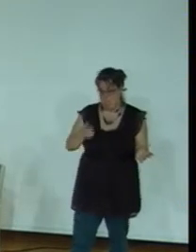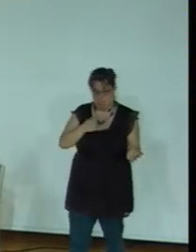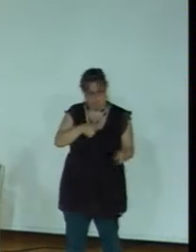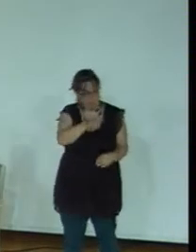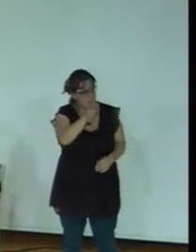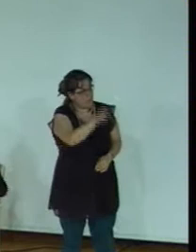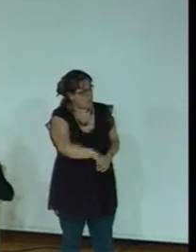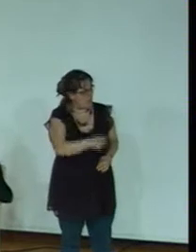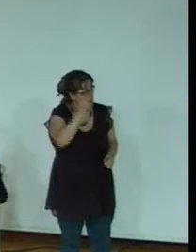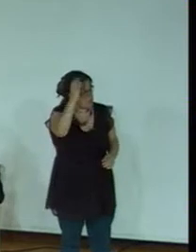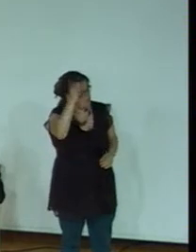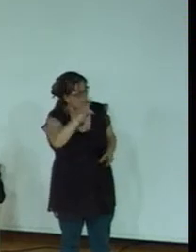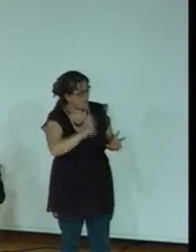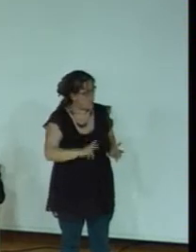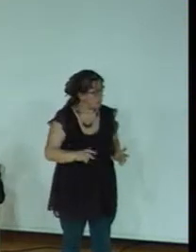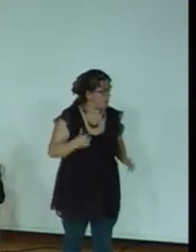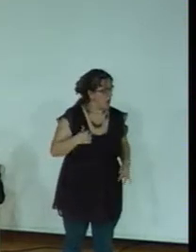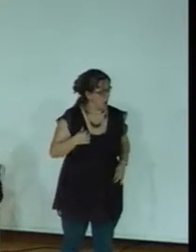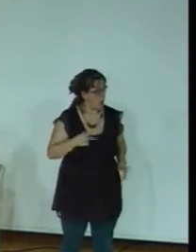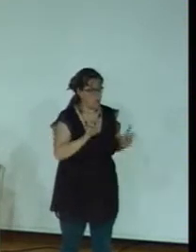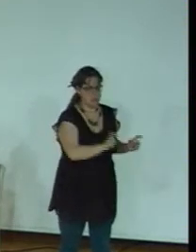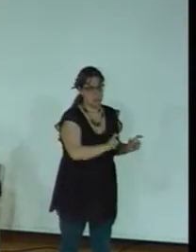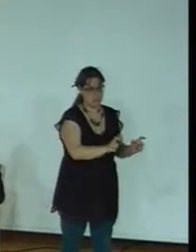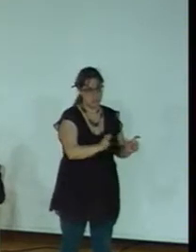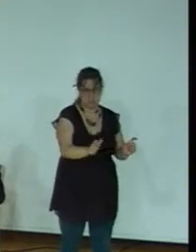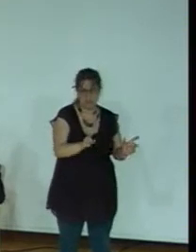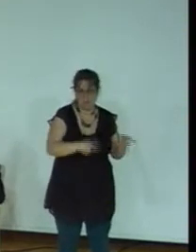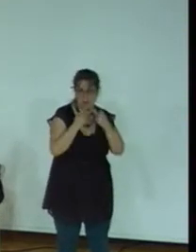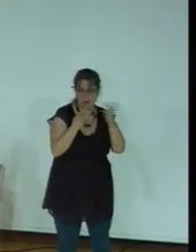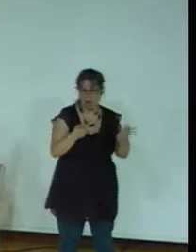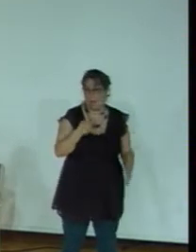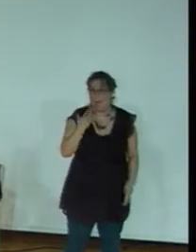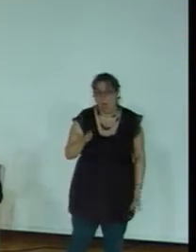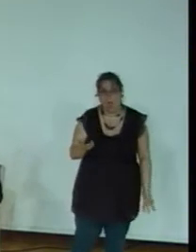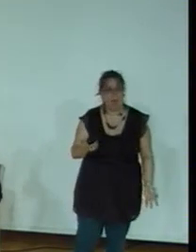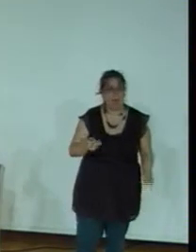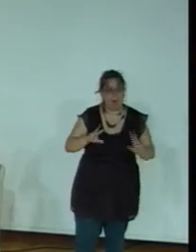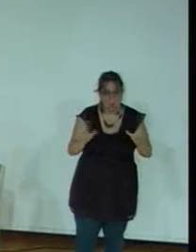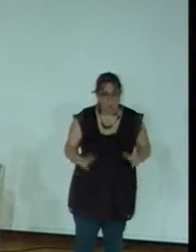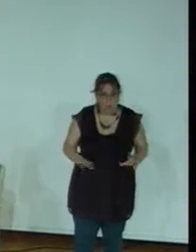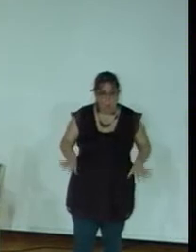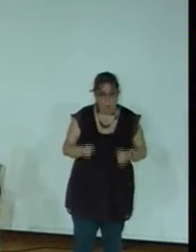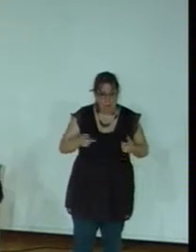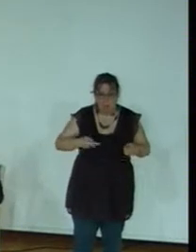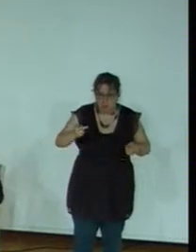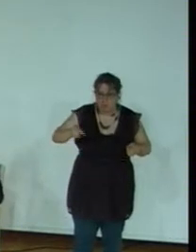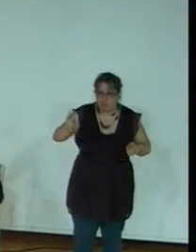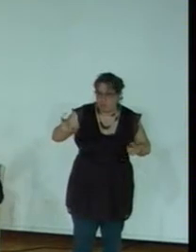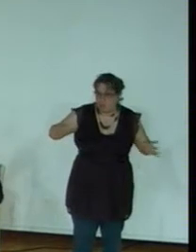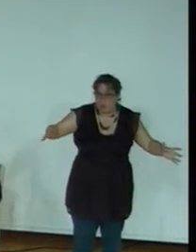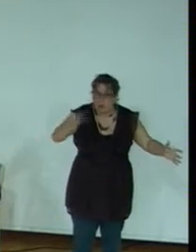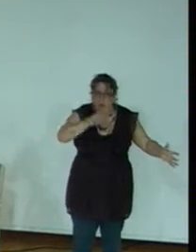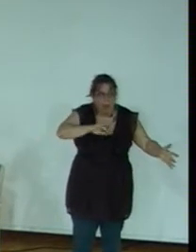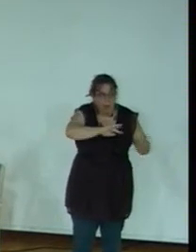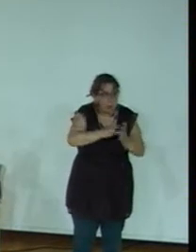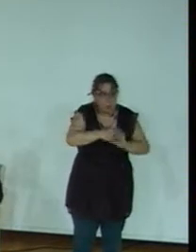heureusement, se répand et s'élargit au niveau de la population, ça voudrait dire qu'il faudrait ficher la totalité de la population. On ne peut pas imaginer une chose pareille,